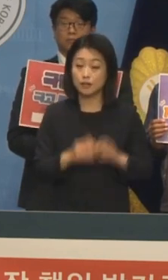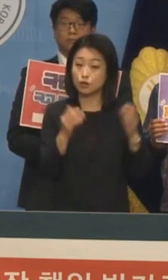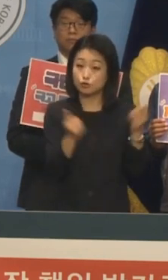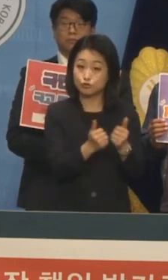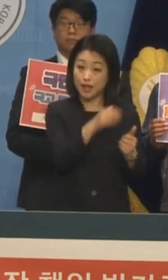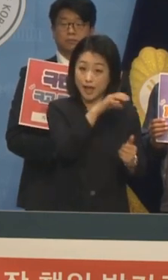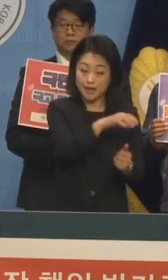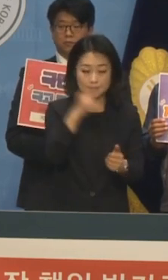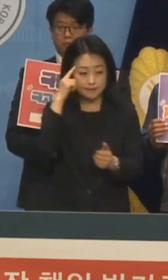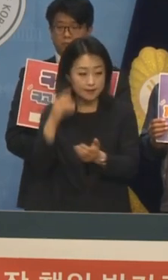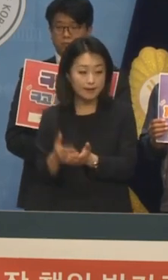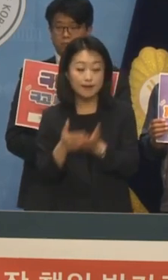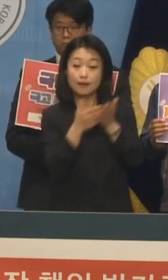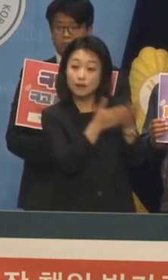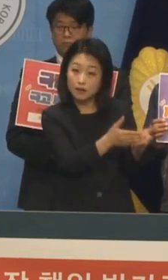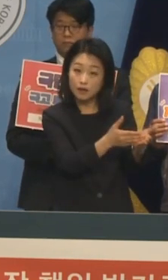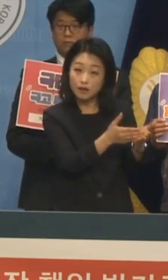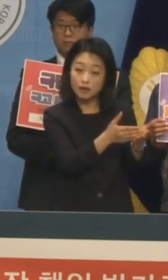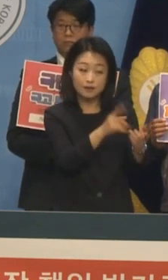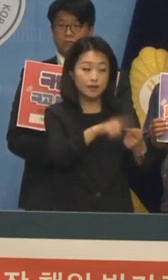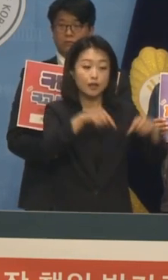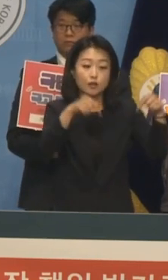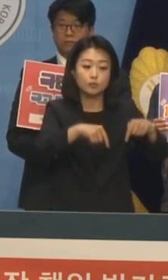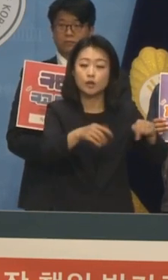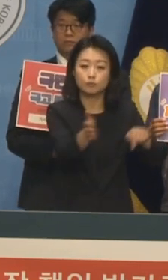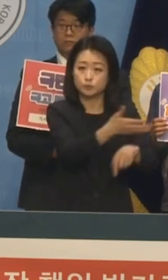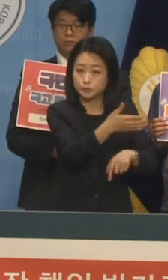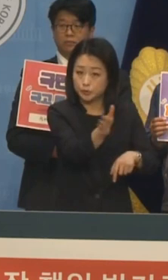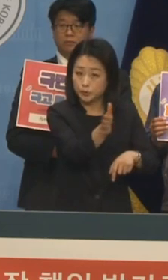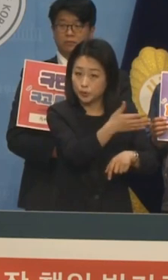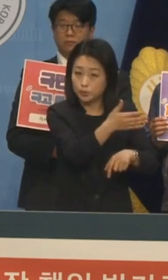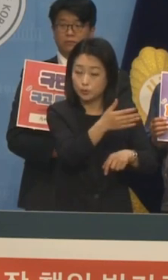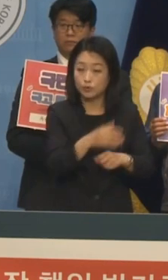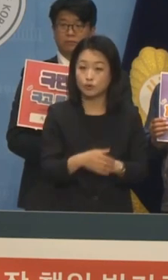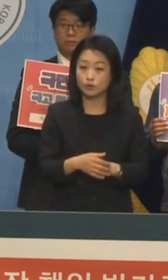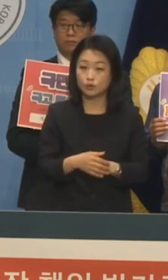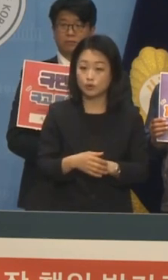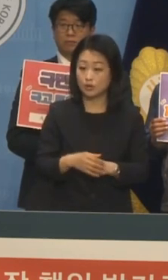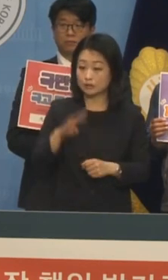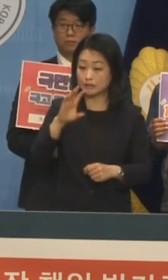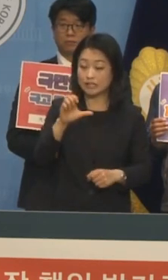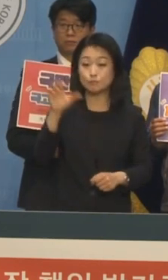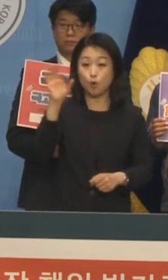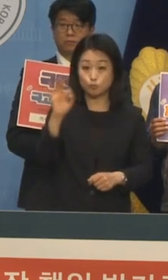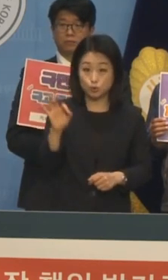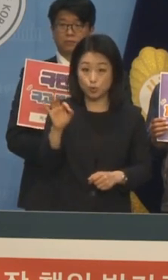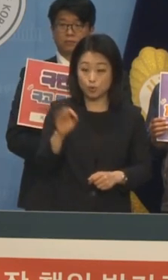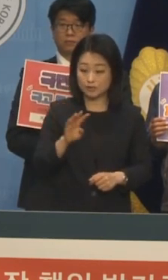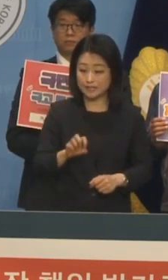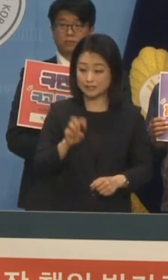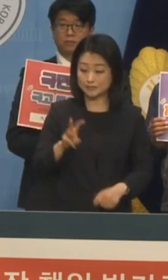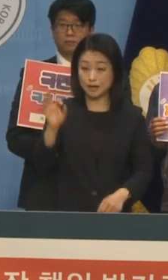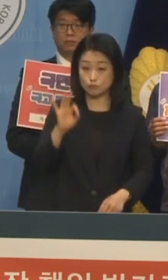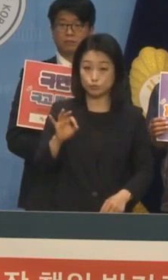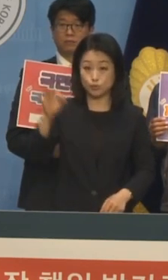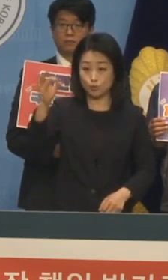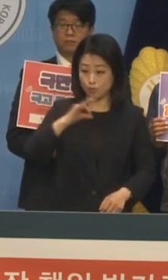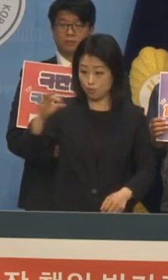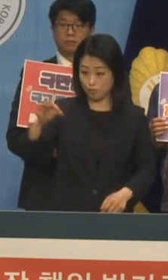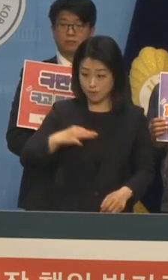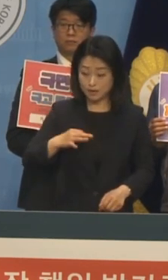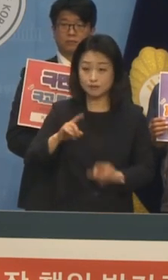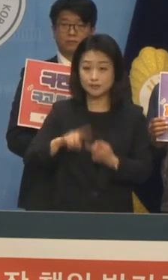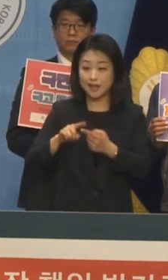시민들의 수기 결과를 두고 협상하지 않았습니다. 소득 대체율 45%와 43%는 대체